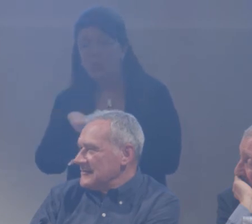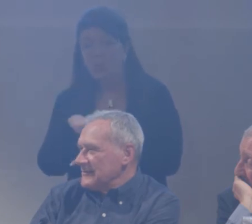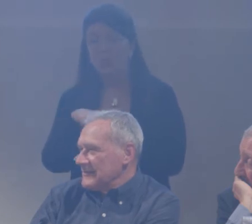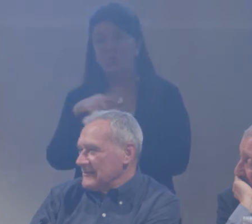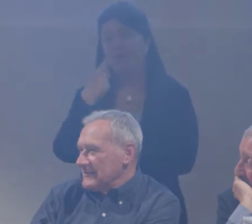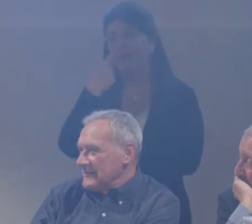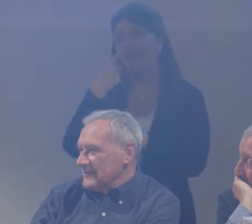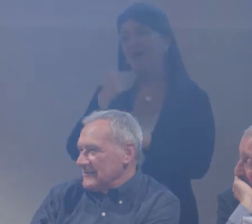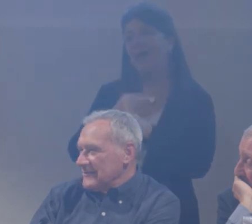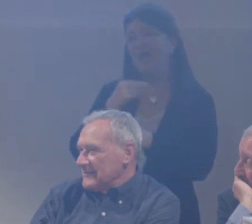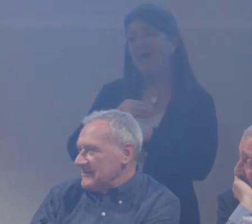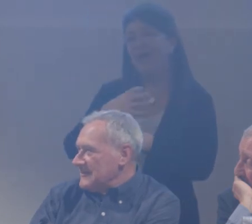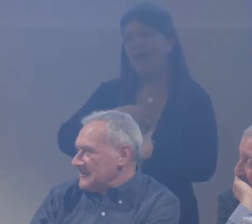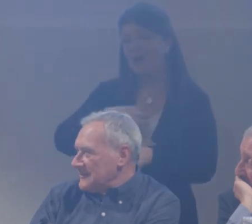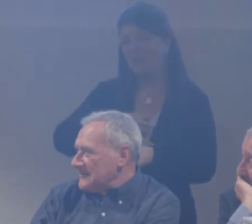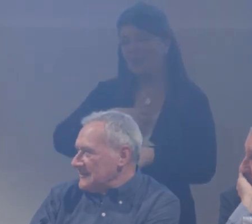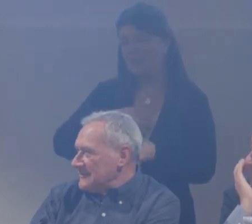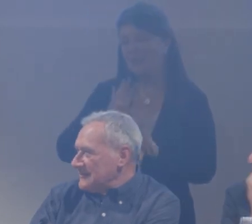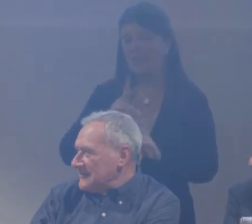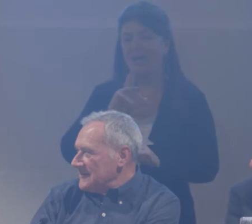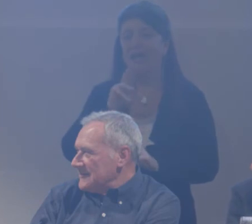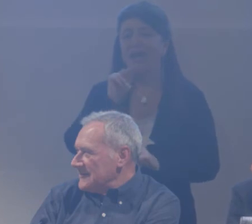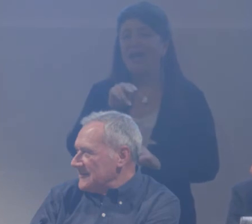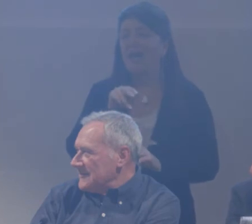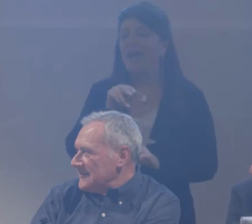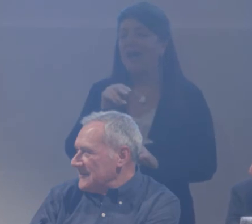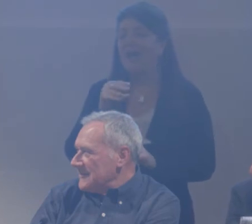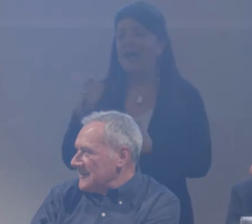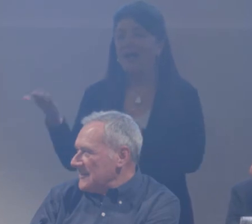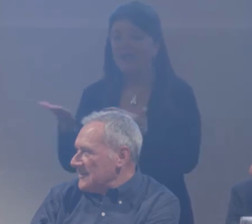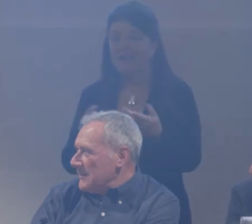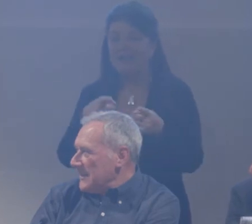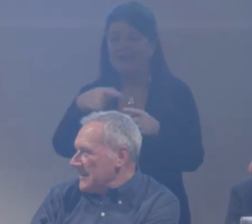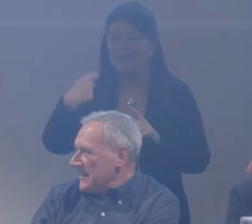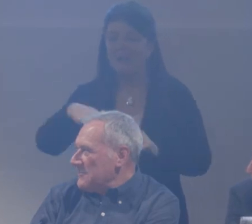però dicono tanto sul lato umano, e invito il Presidente a raccontare la storia delle arance